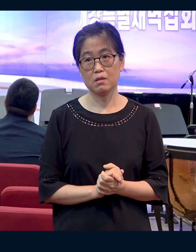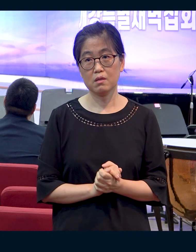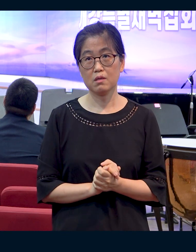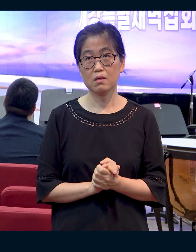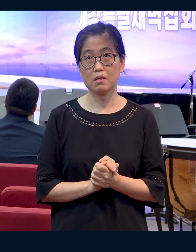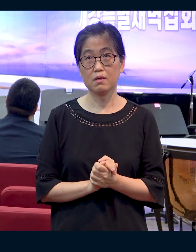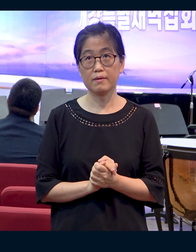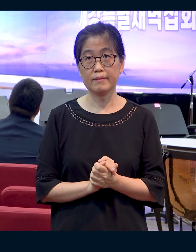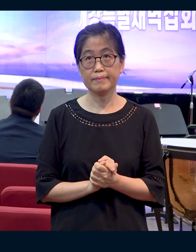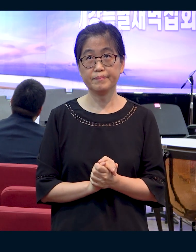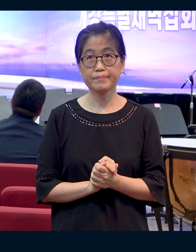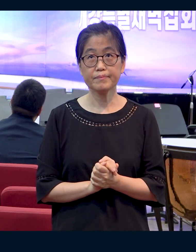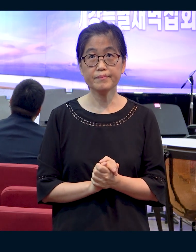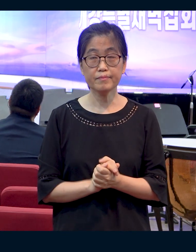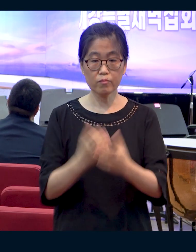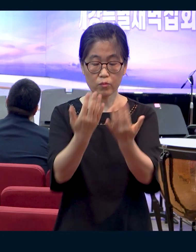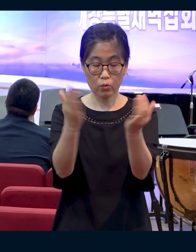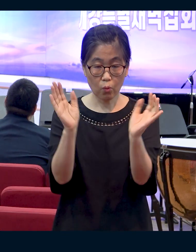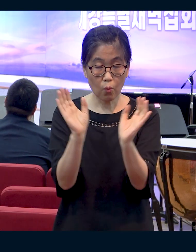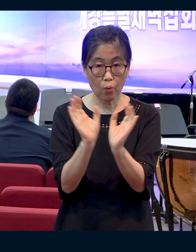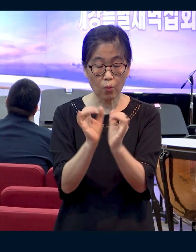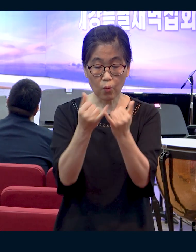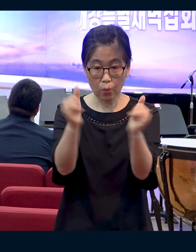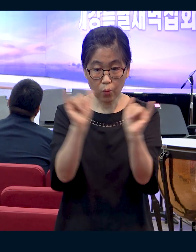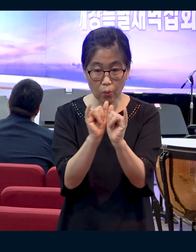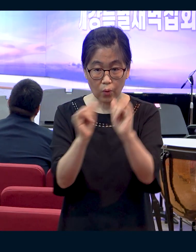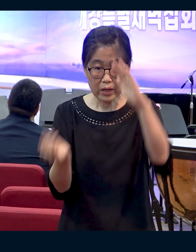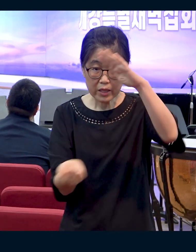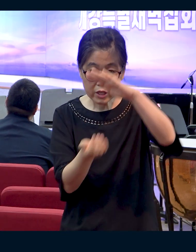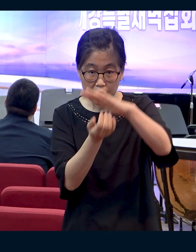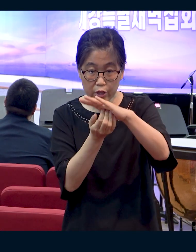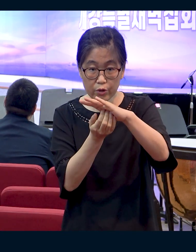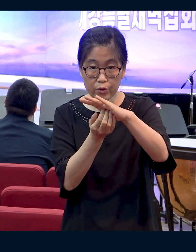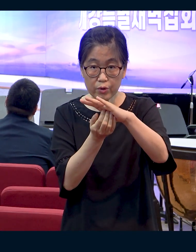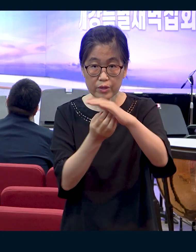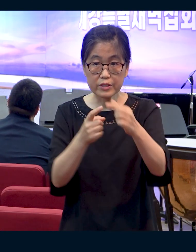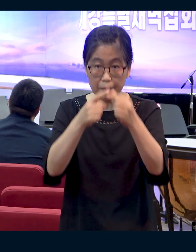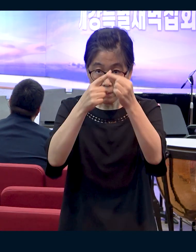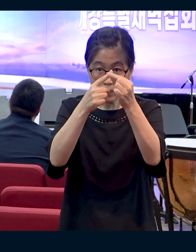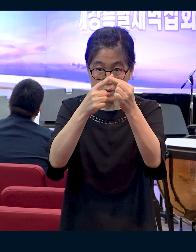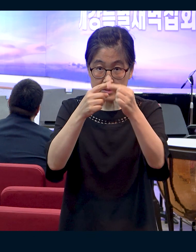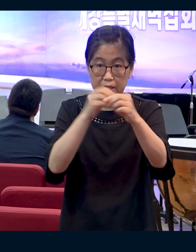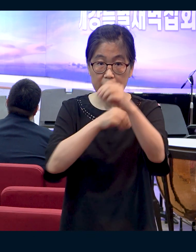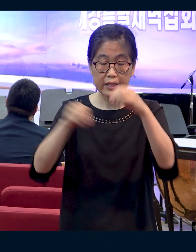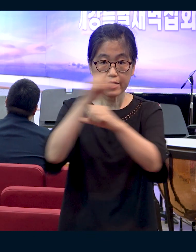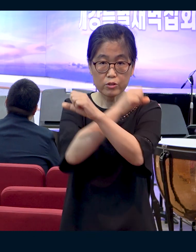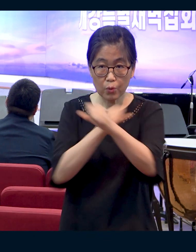이게 공동체를 위한 첫 번째 중요한 포인트예요. 대속의 은혜.